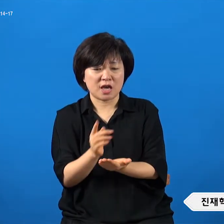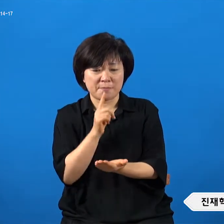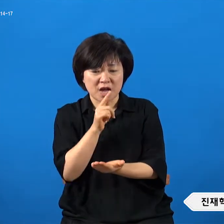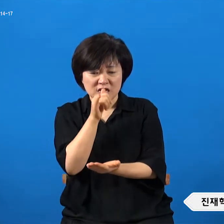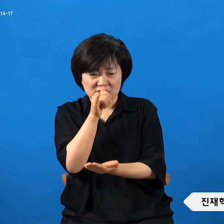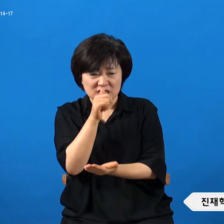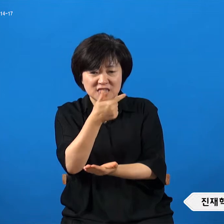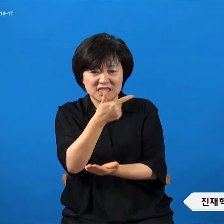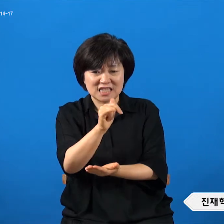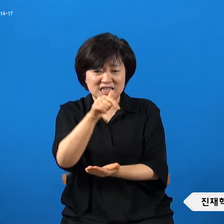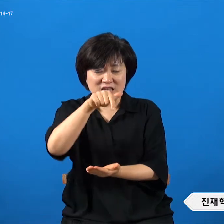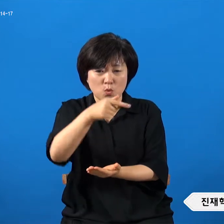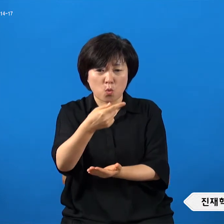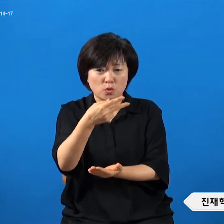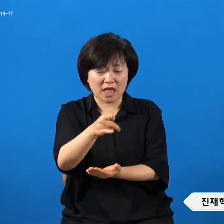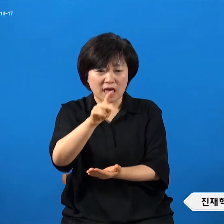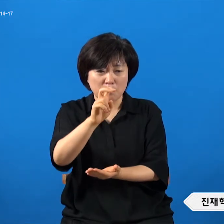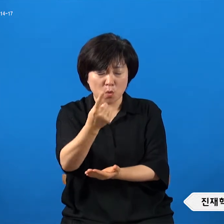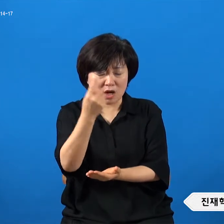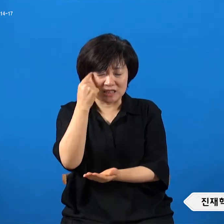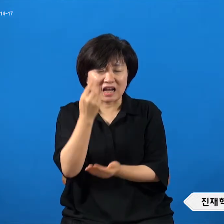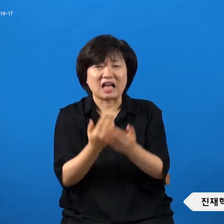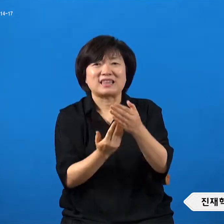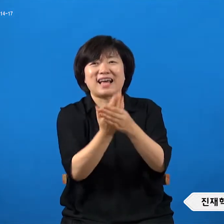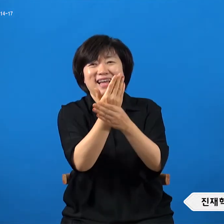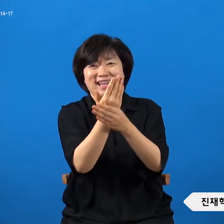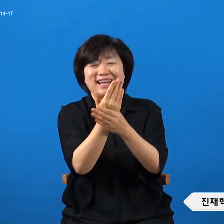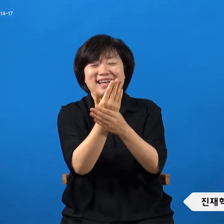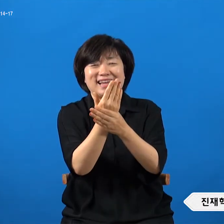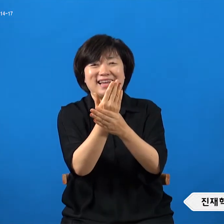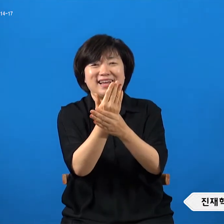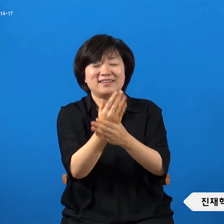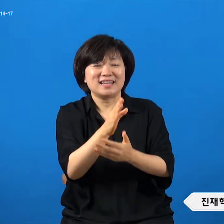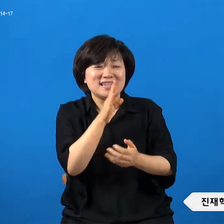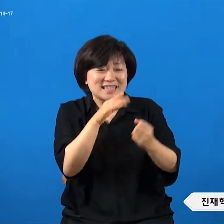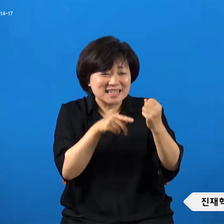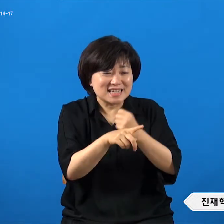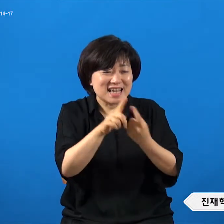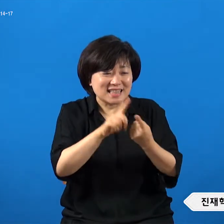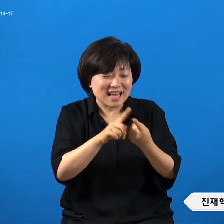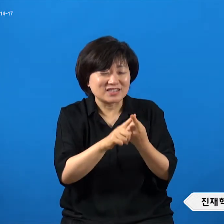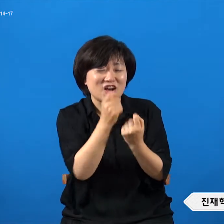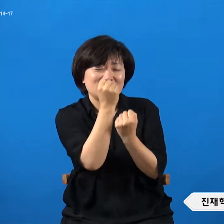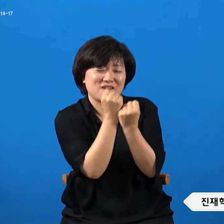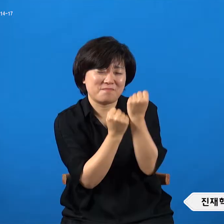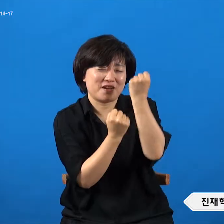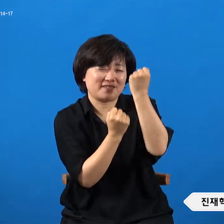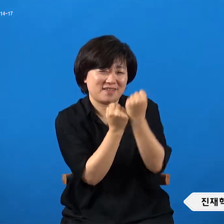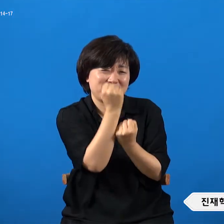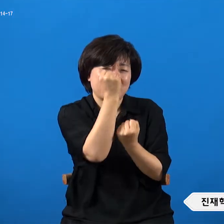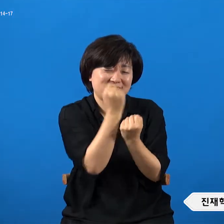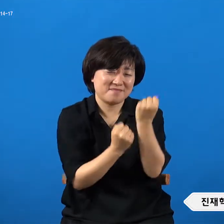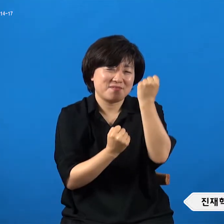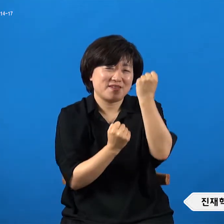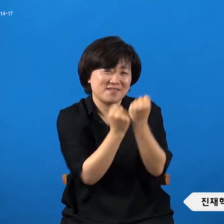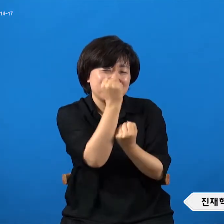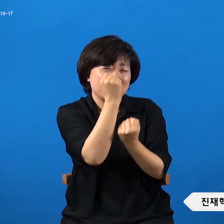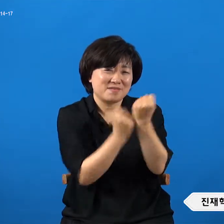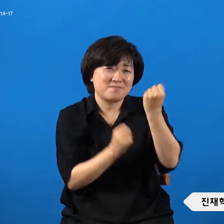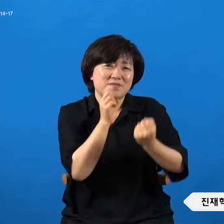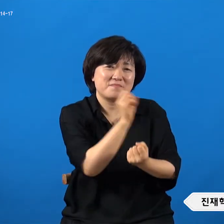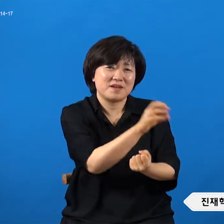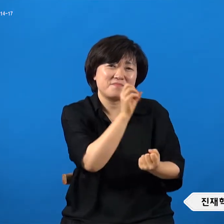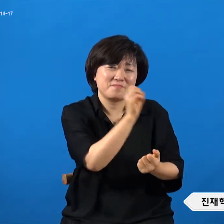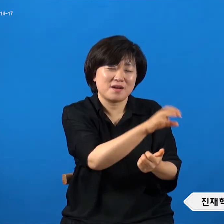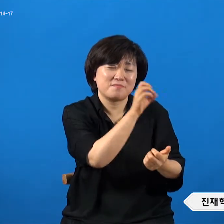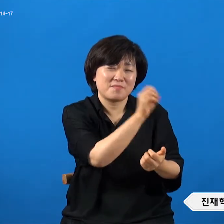니고데모가 생각나는 장면이 아닐 수 없습니다. 그래서 진리에 대해서 말씀을 나누면서 이야기를 하는데 이분이